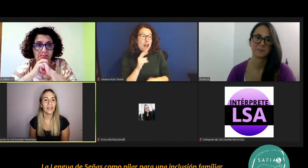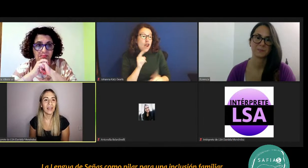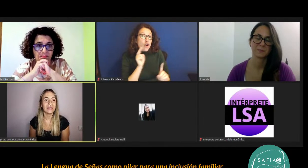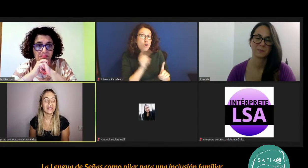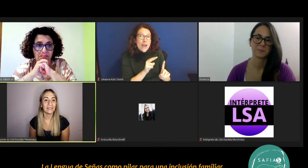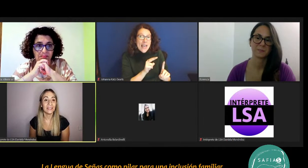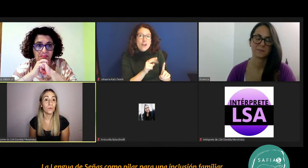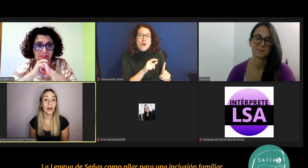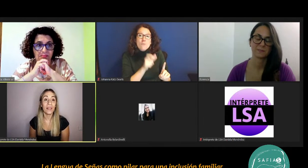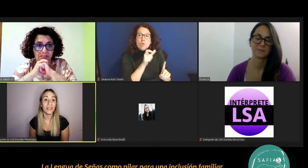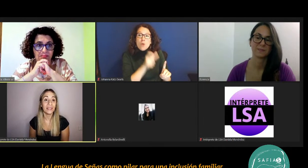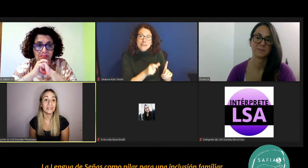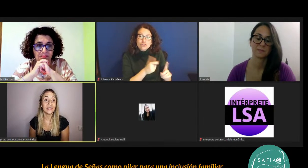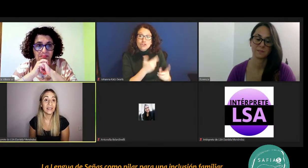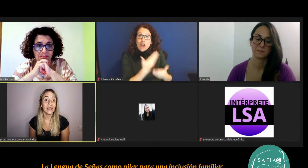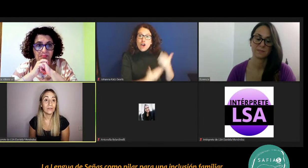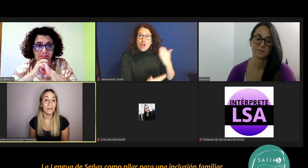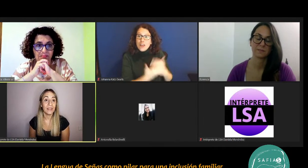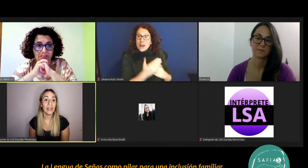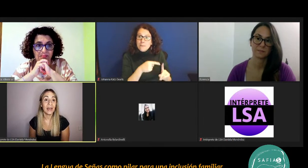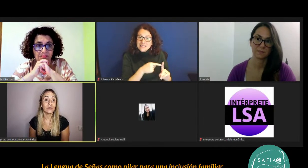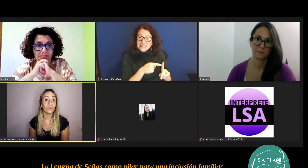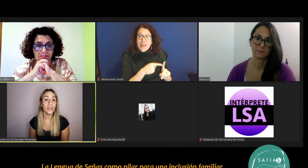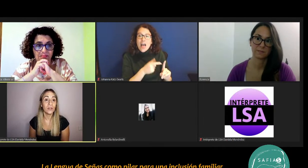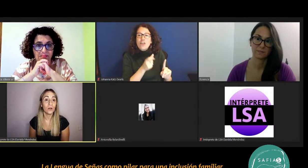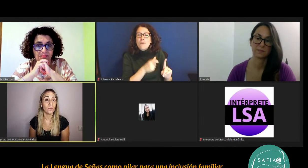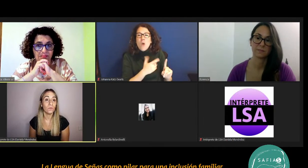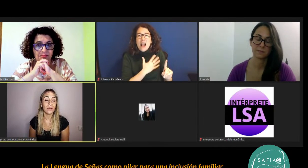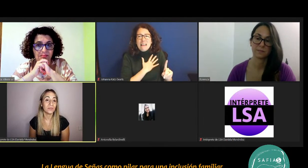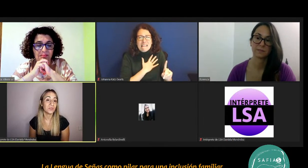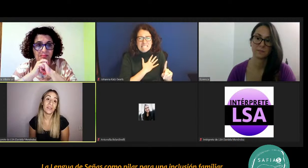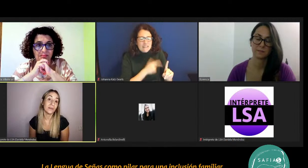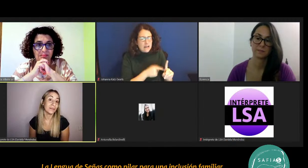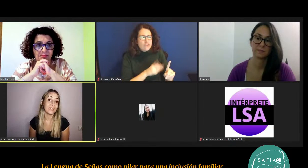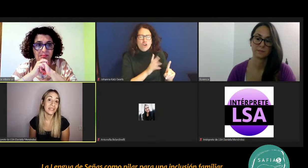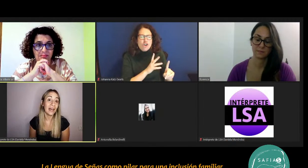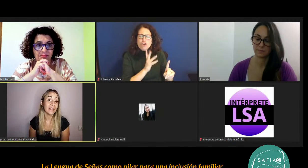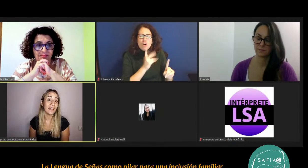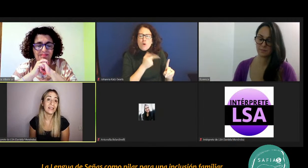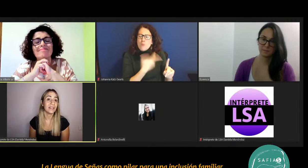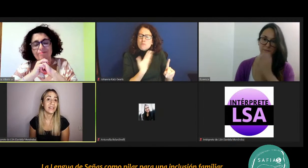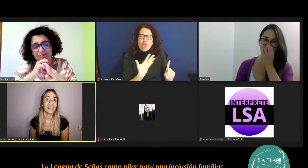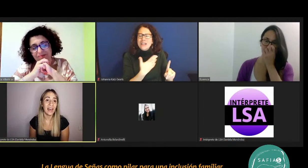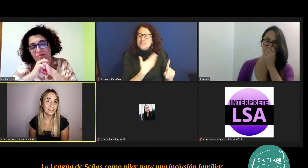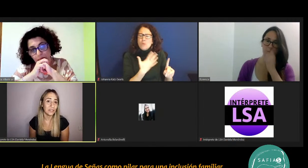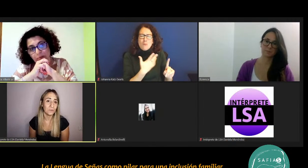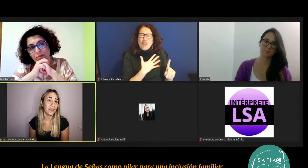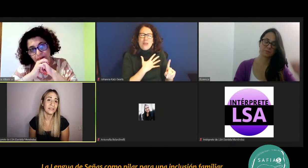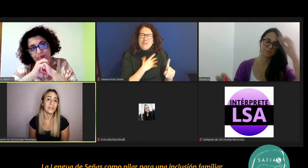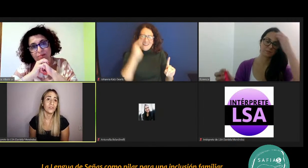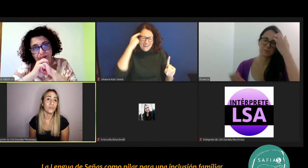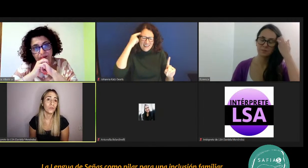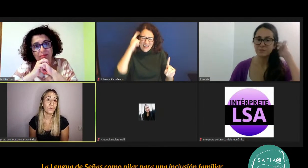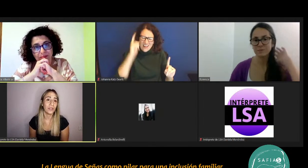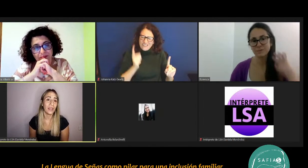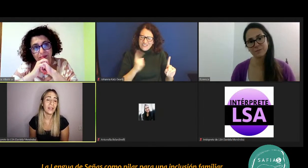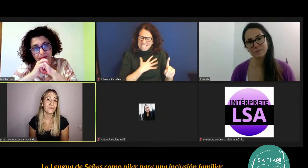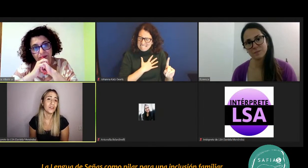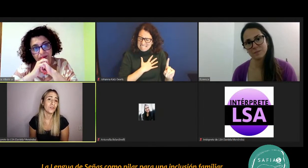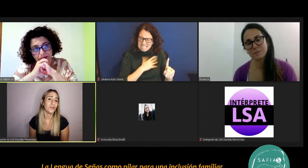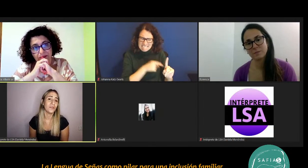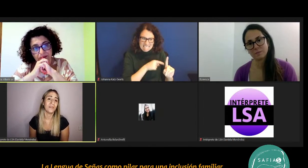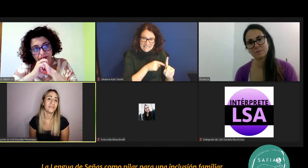dentro de casa. Si los padres ven a su hijo como una persona discapacitada y le tienen lástima y sienten dolor por